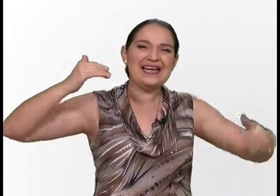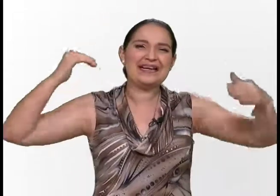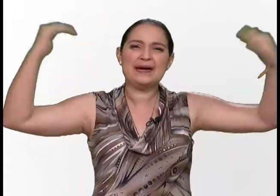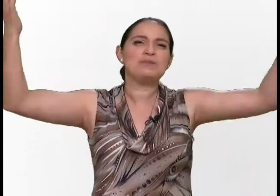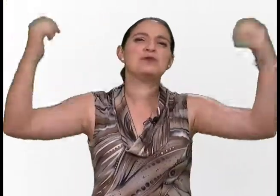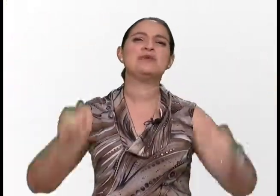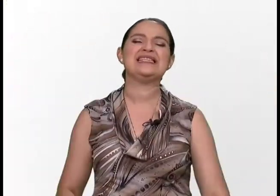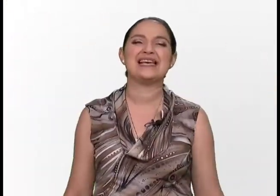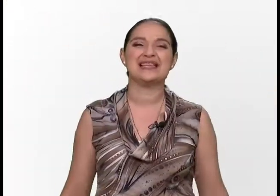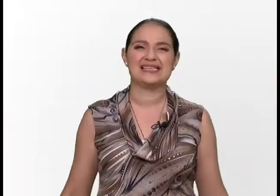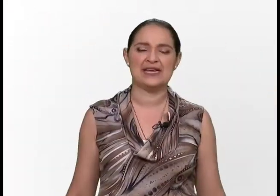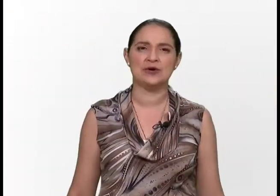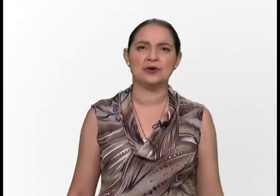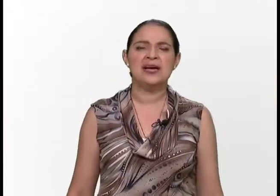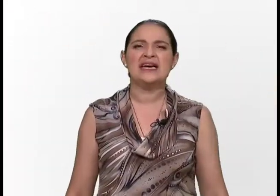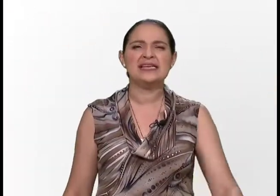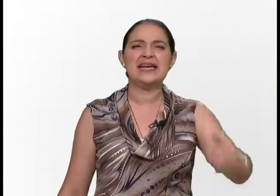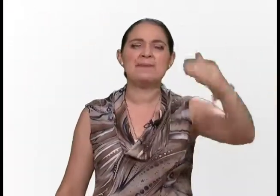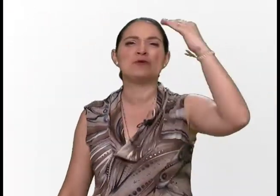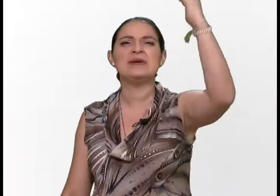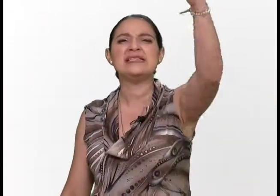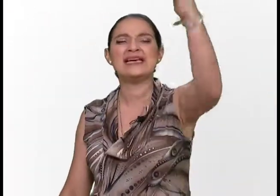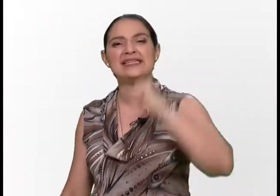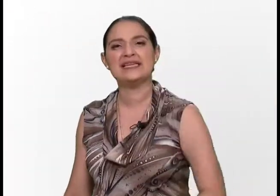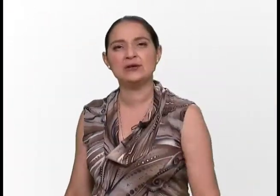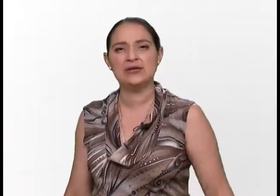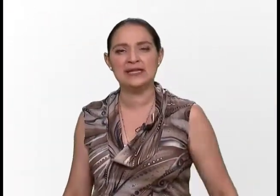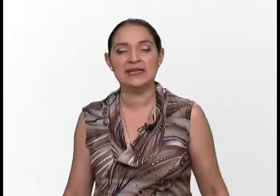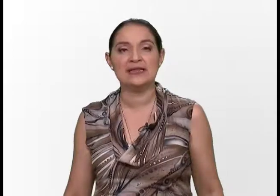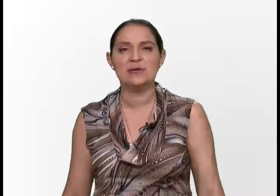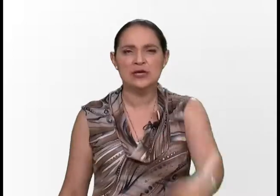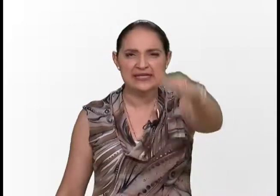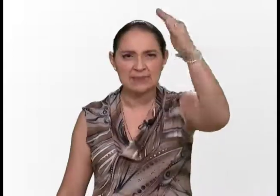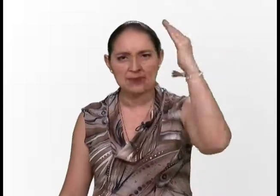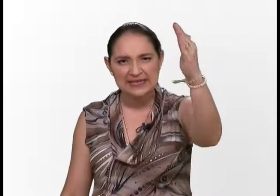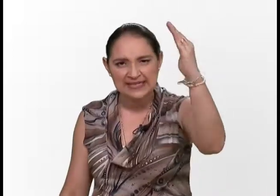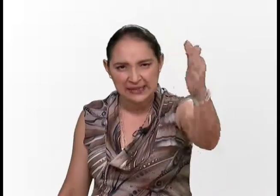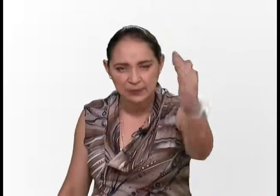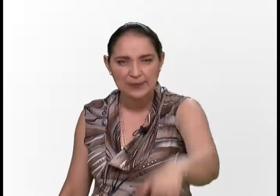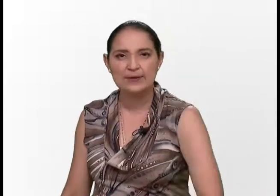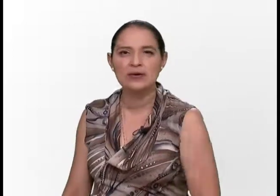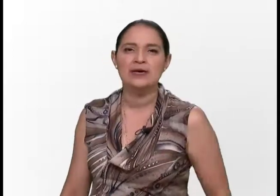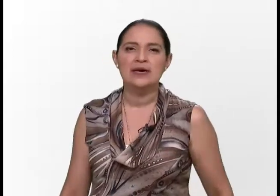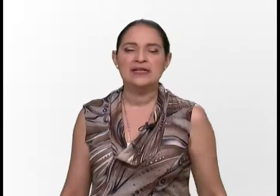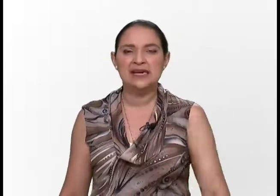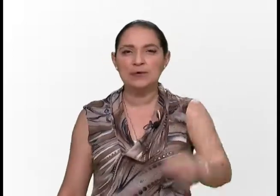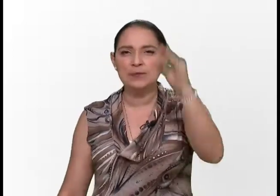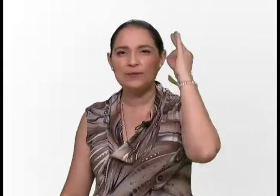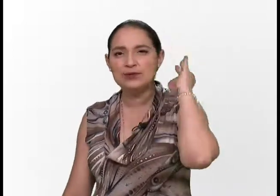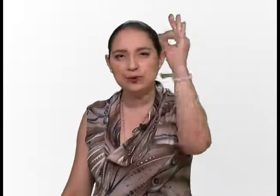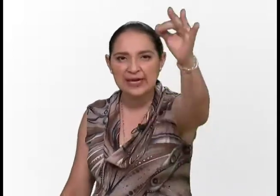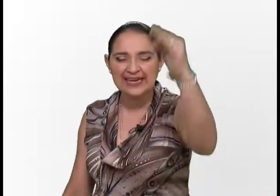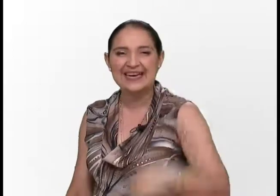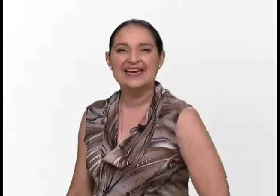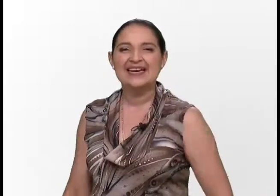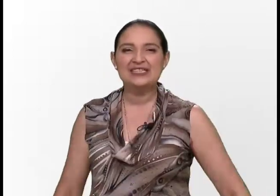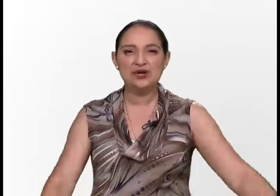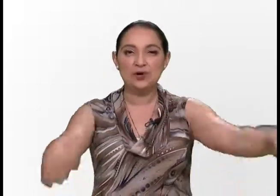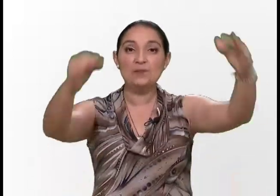gran promesa del Señor. Esa es la promesa que se dijo desde antiguo y esa promesa se cumple hoy. Se cumple cuando usted cree, se cumple